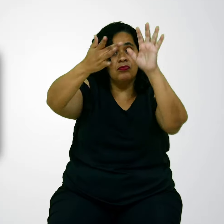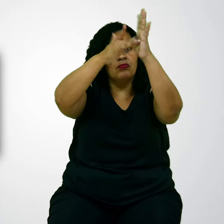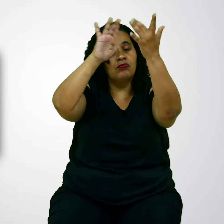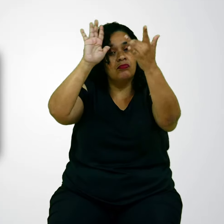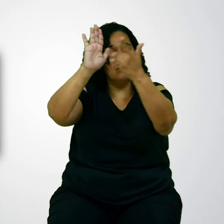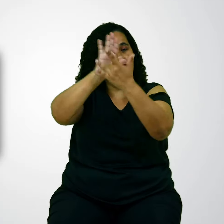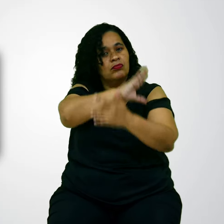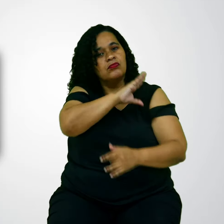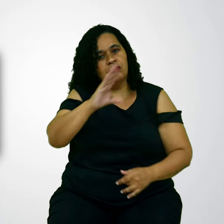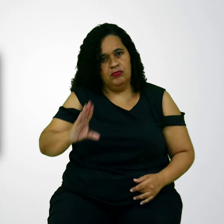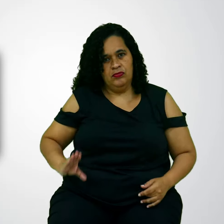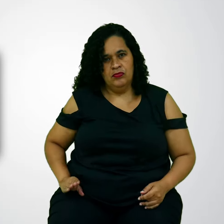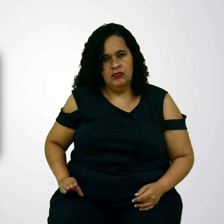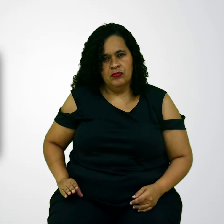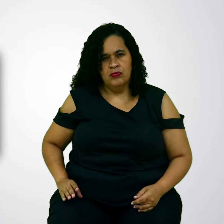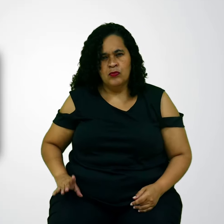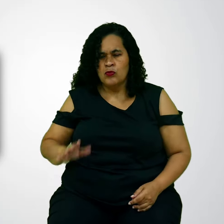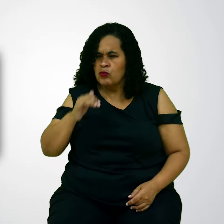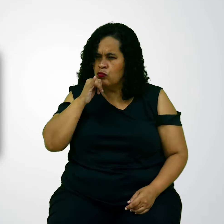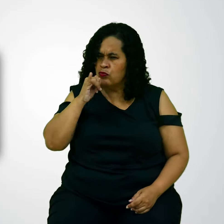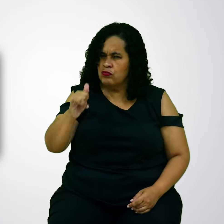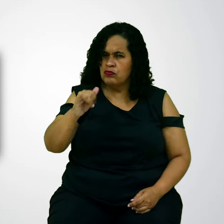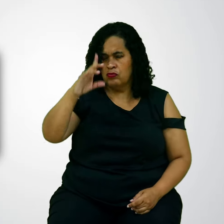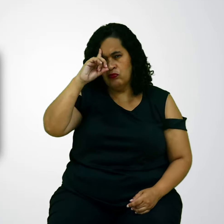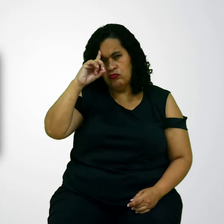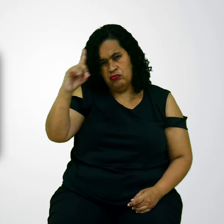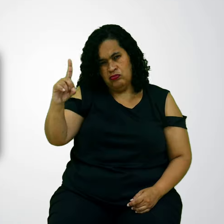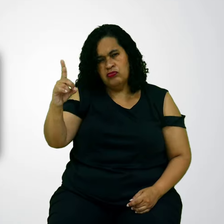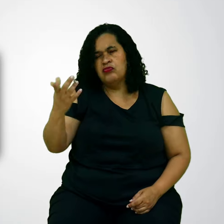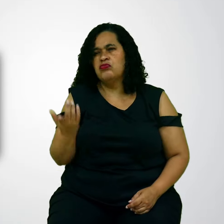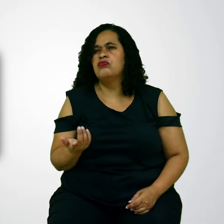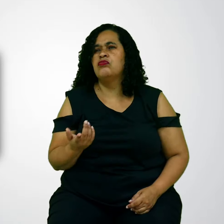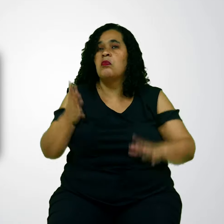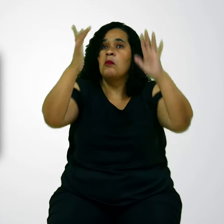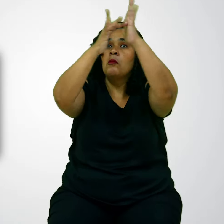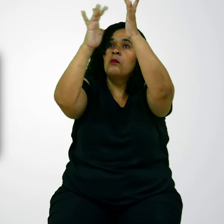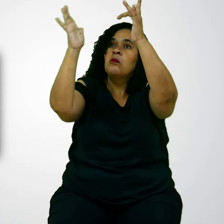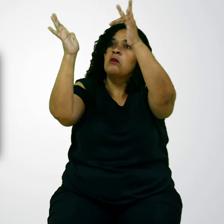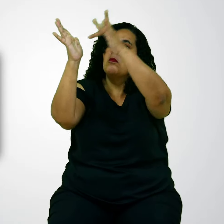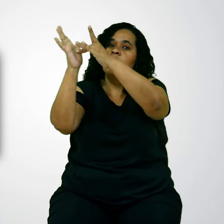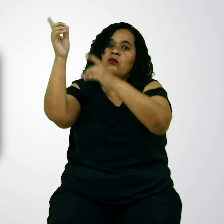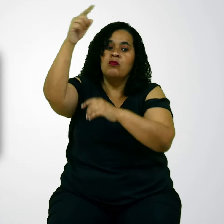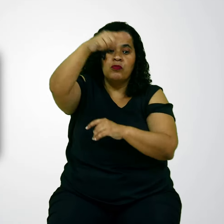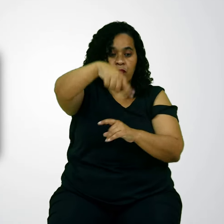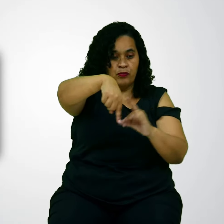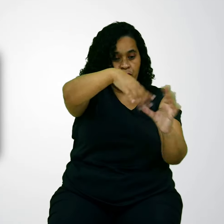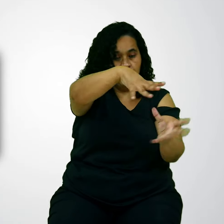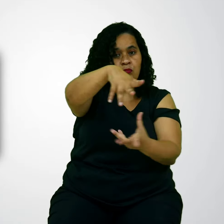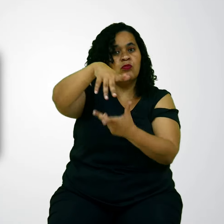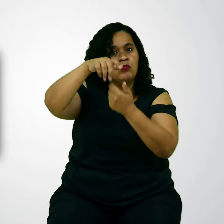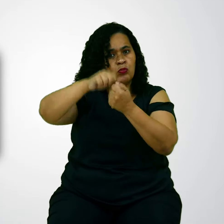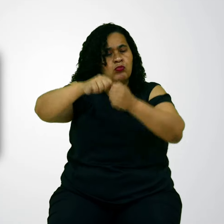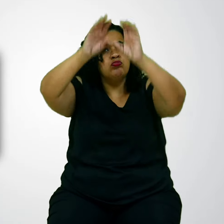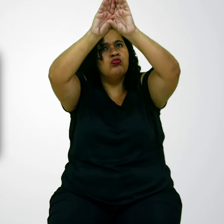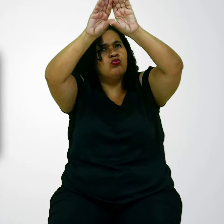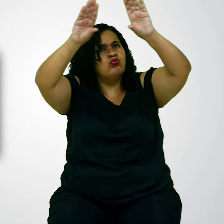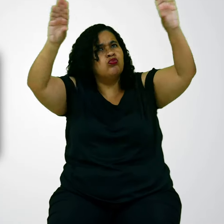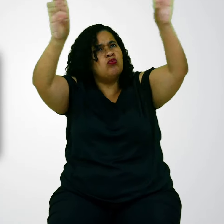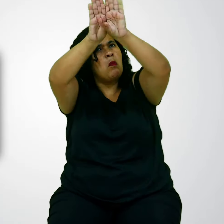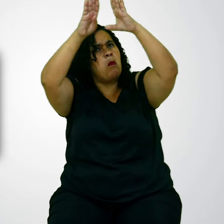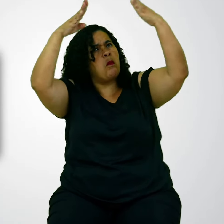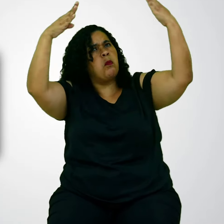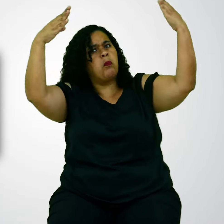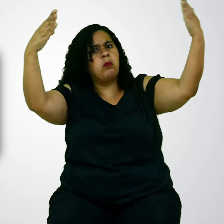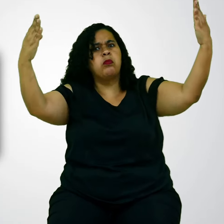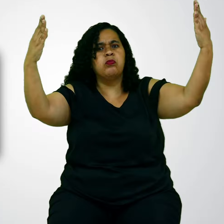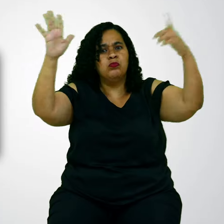o nosso Salvador vai voltar. Ela não entende muito, tem 7 anos, né? Um dia Jesus vai rasgar os céus e vem. E